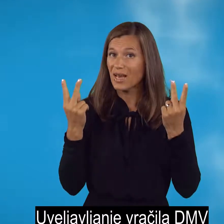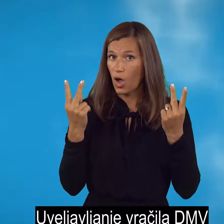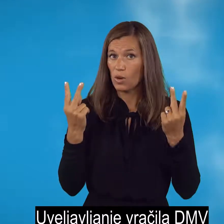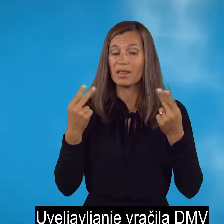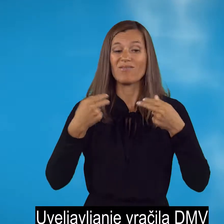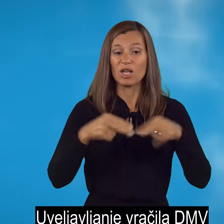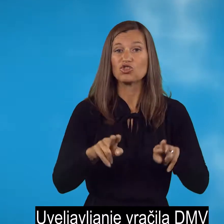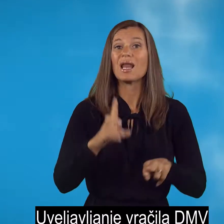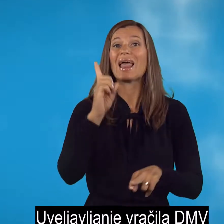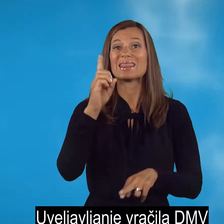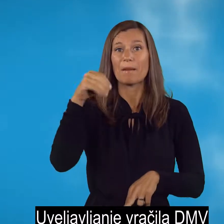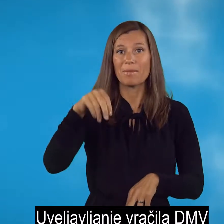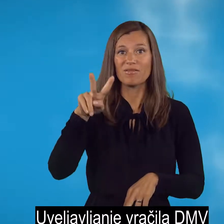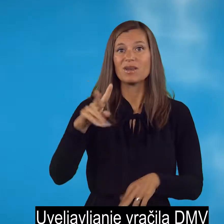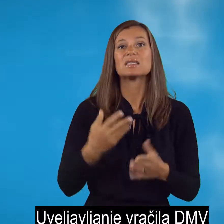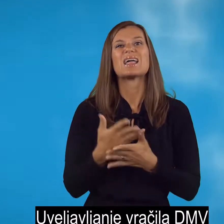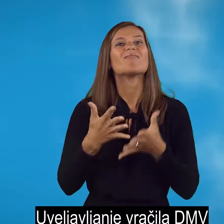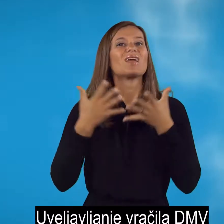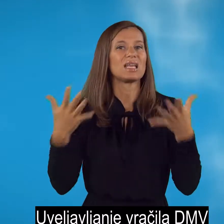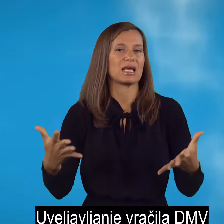Uveljavljanje vračila DMV za velike družine.